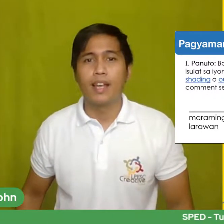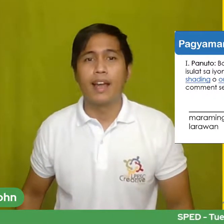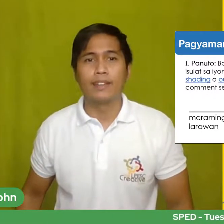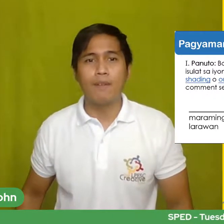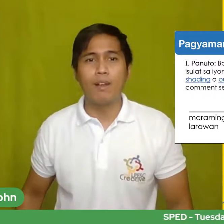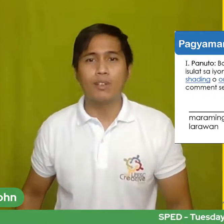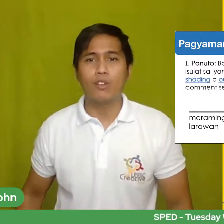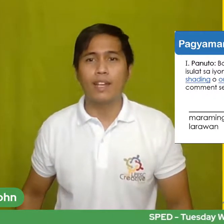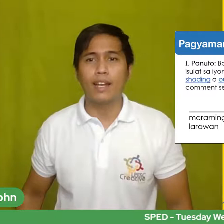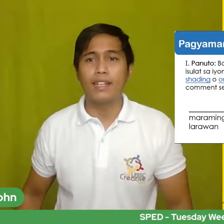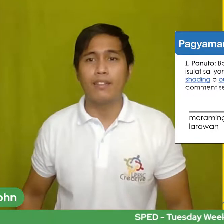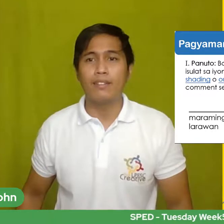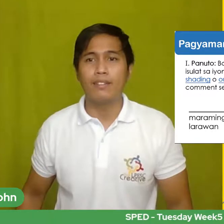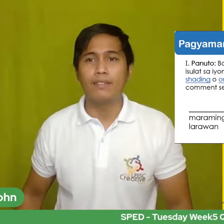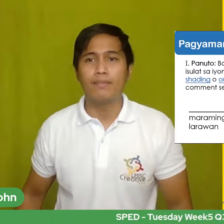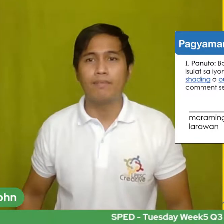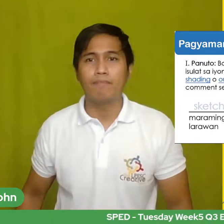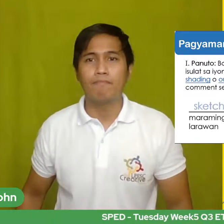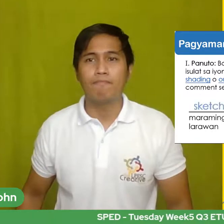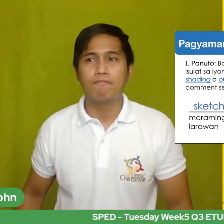Ang tamang sagot ay